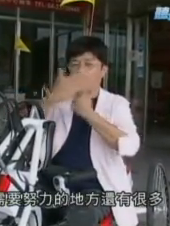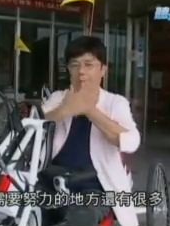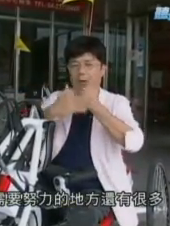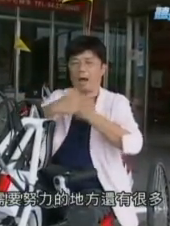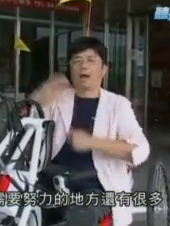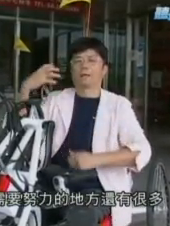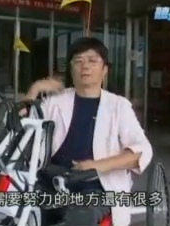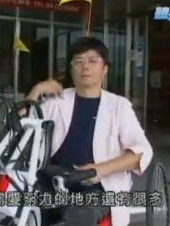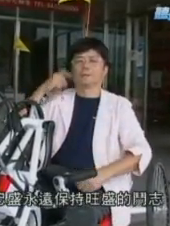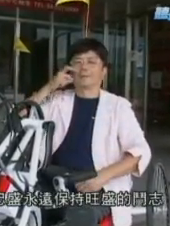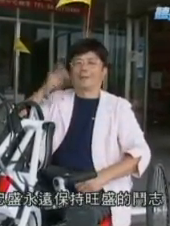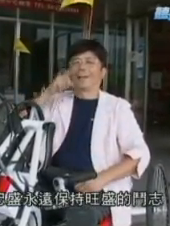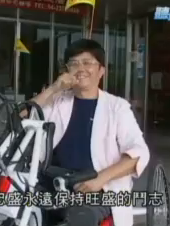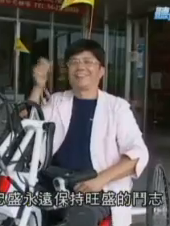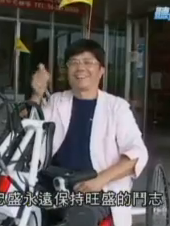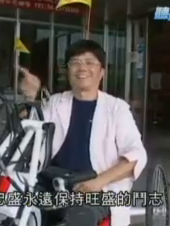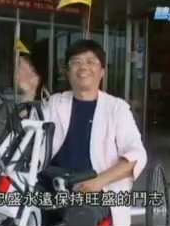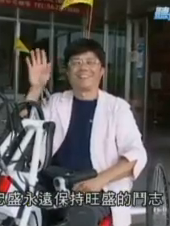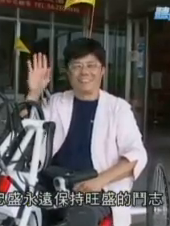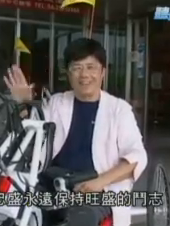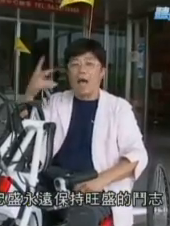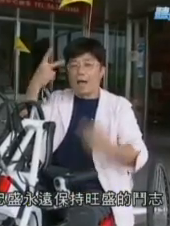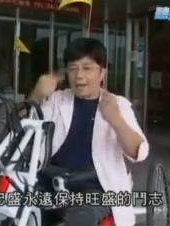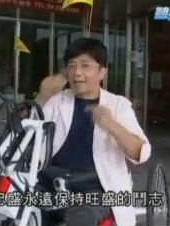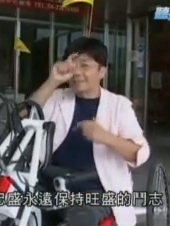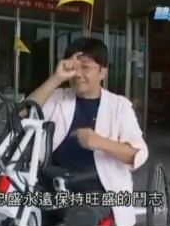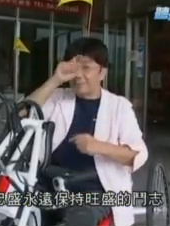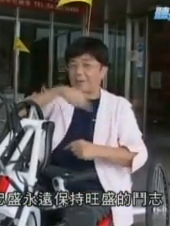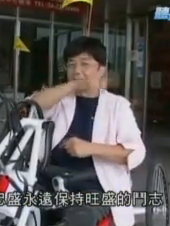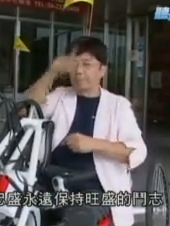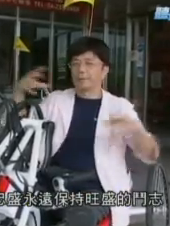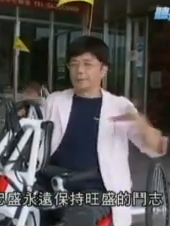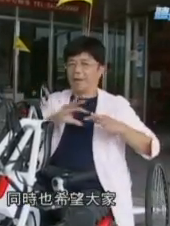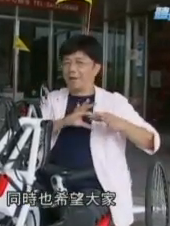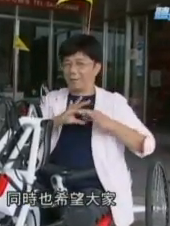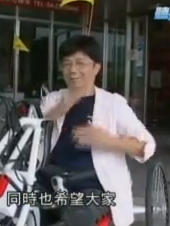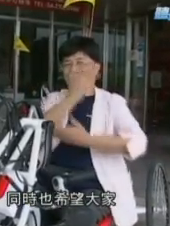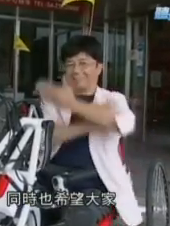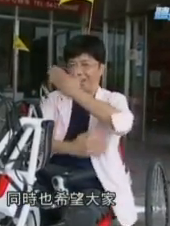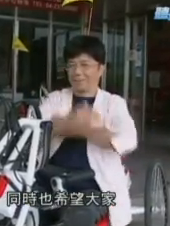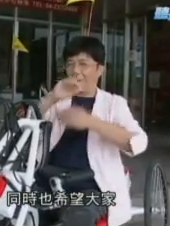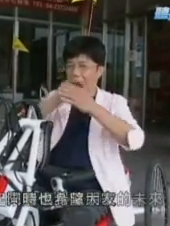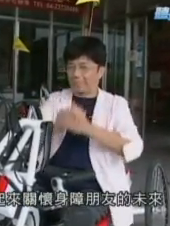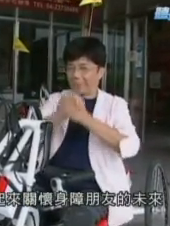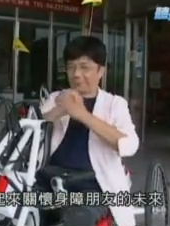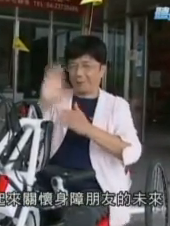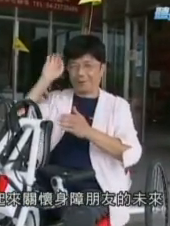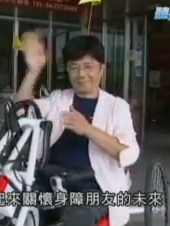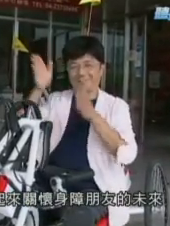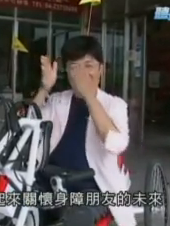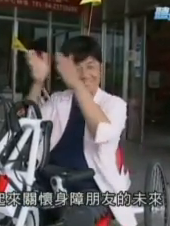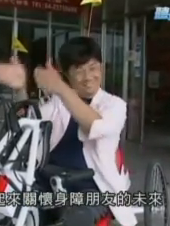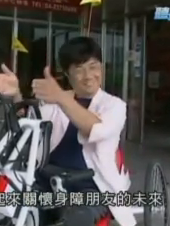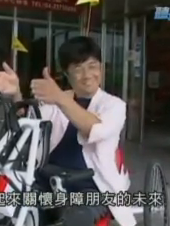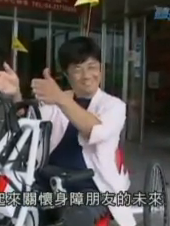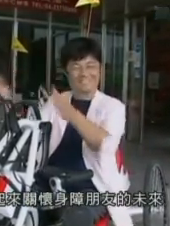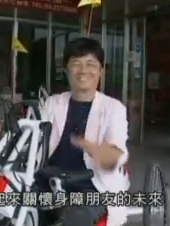多。希望钟盛永远保持旺盛的斗志。同时也希望大家都一起来关怀身障朋友的未来。